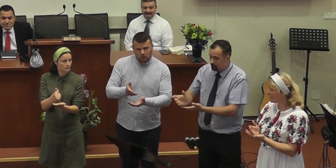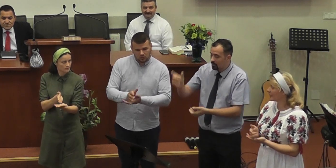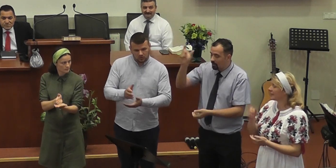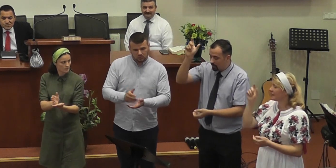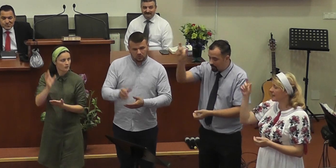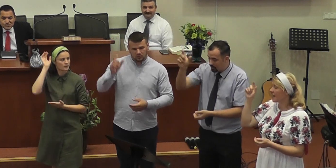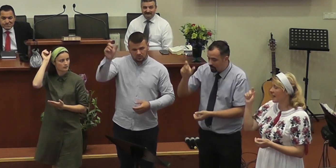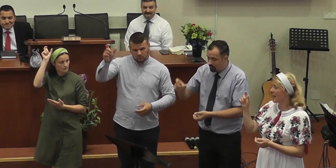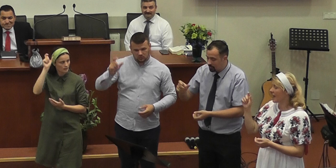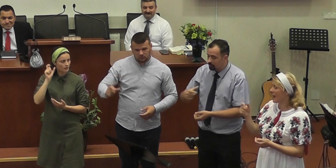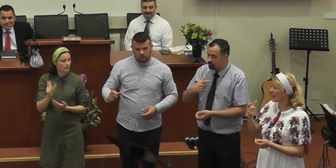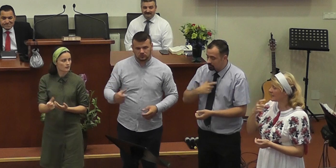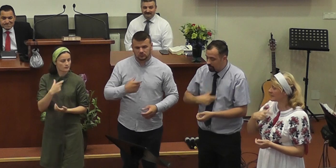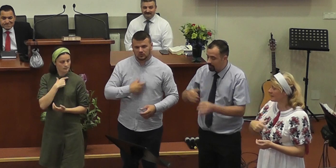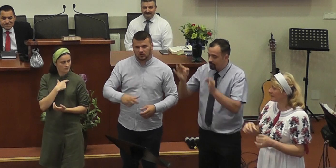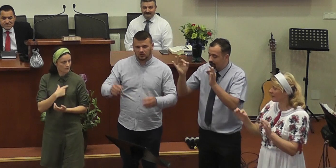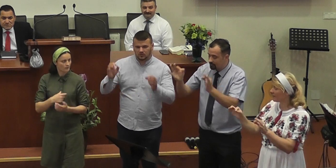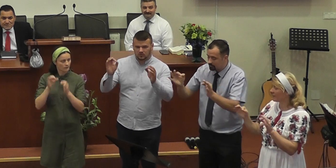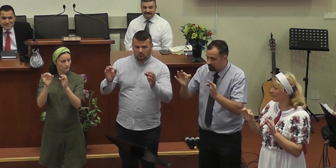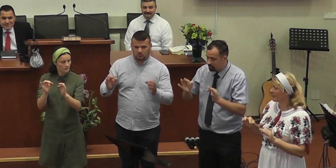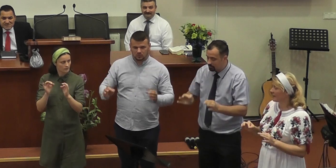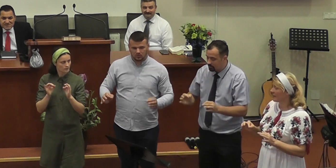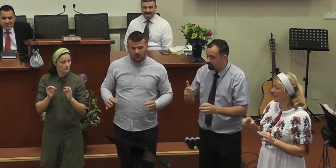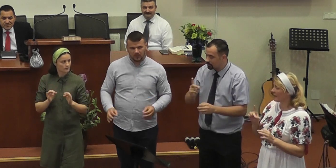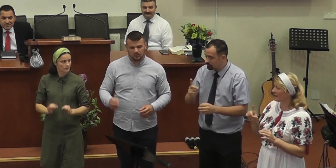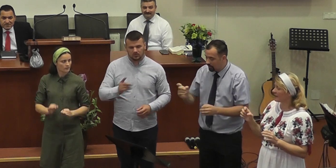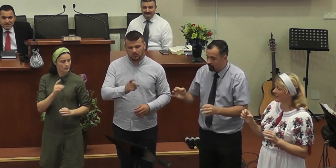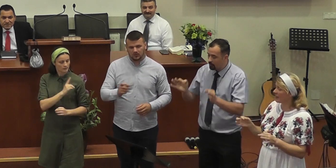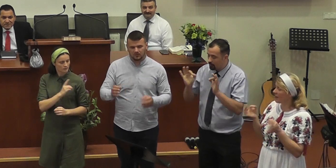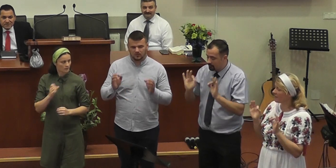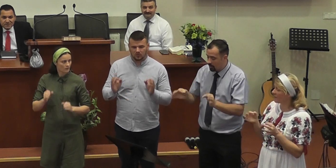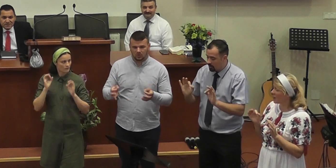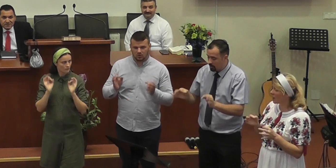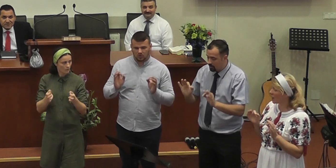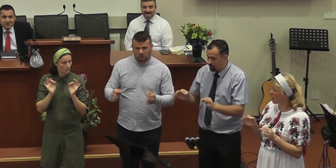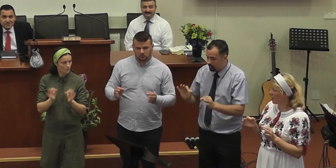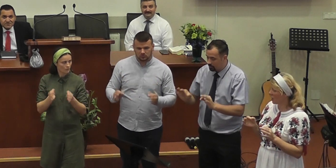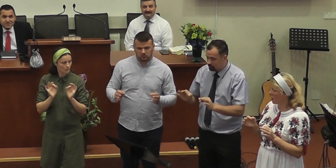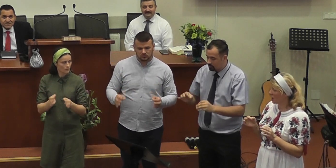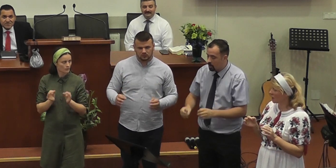e să fie de folos. Amin.